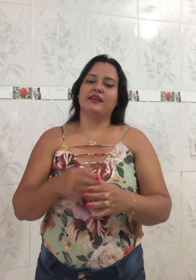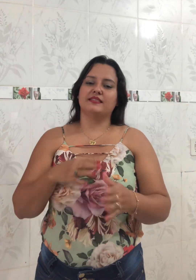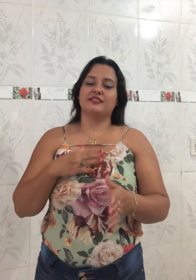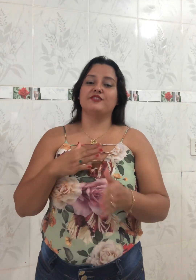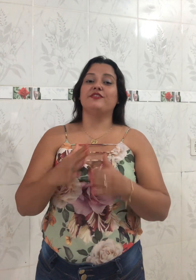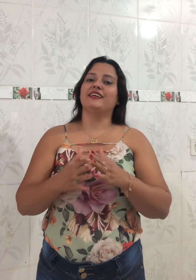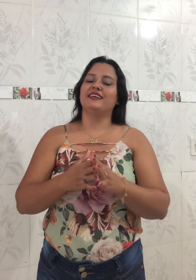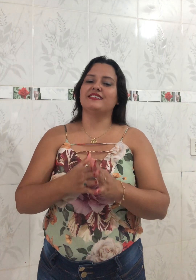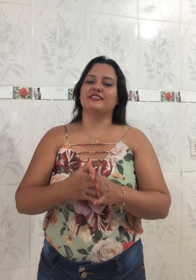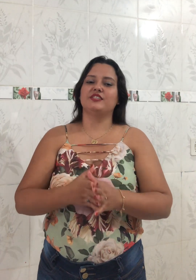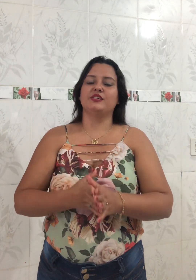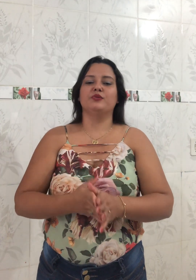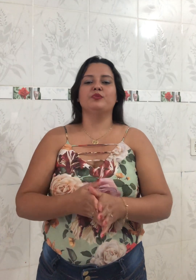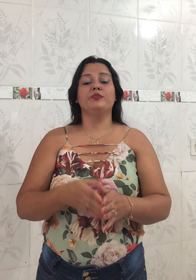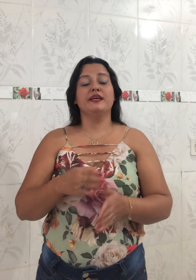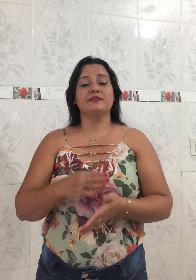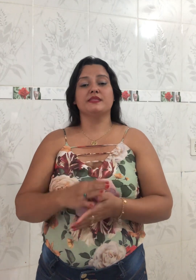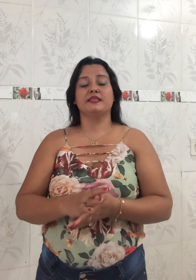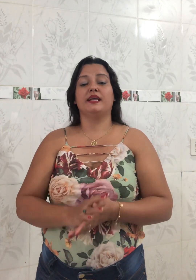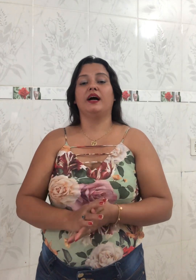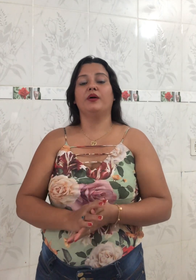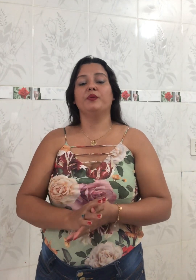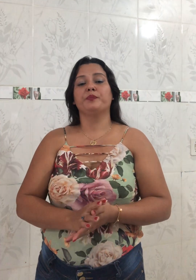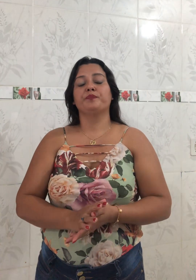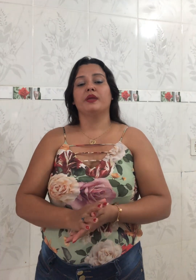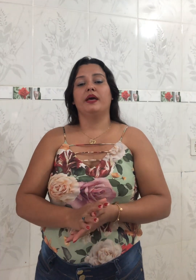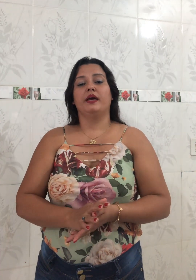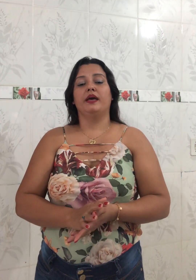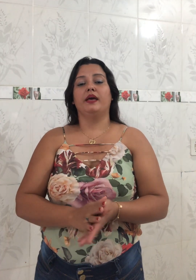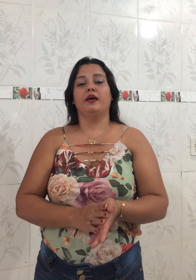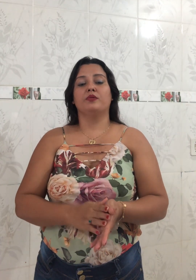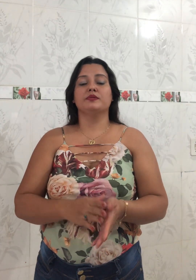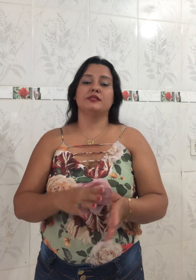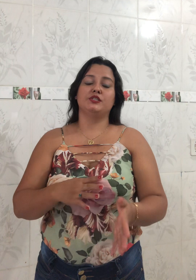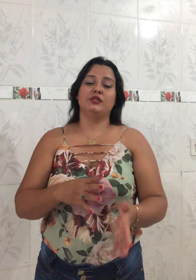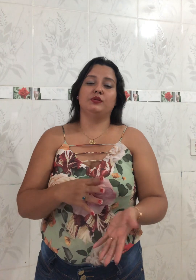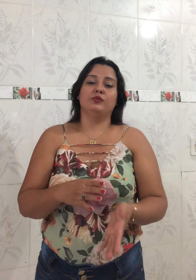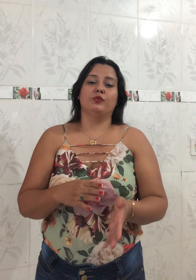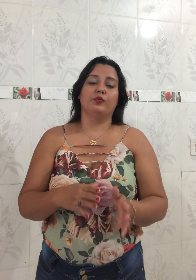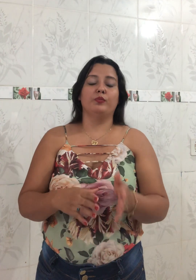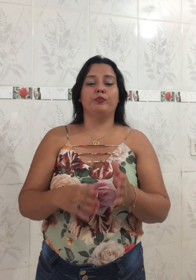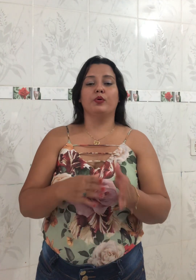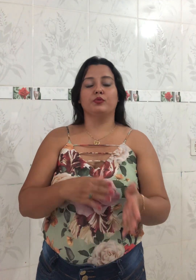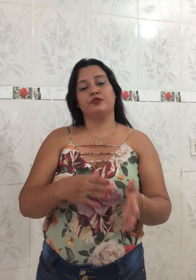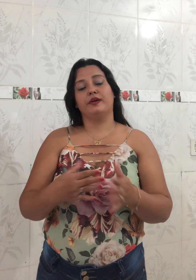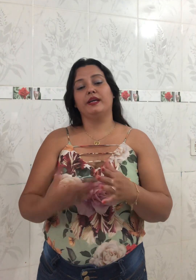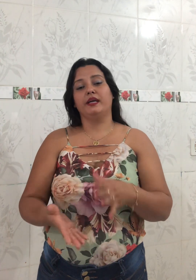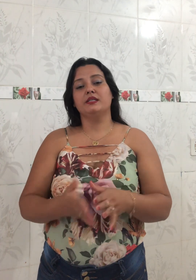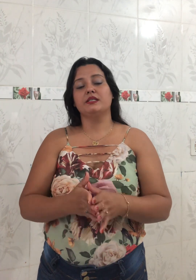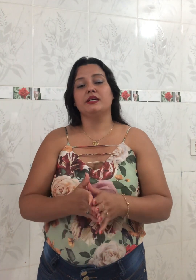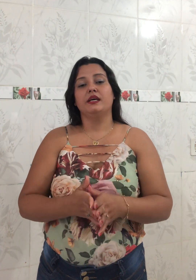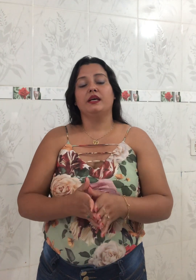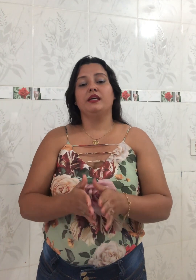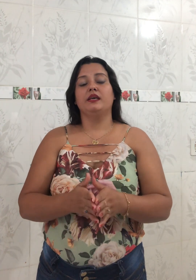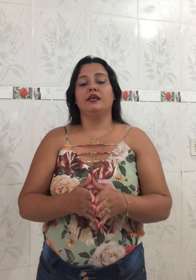essas diferenças de um mesmo sinal com sentido um pouco diferente e